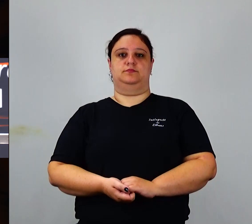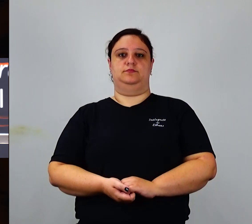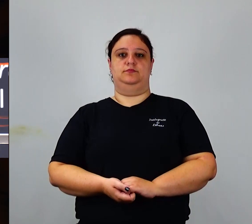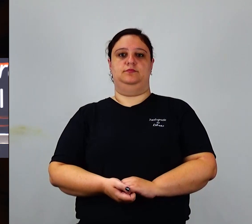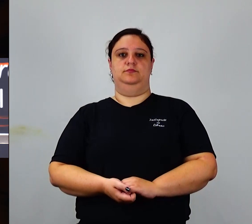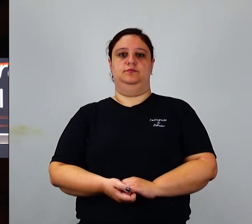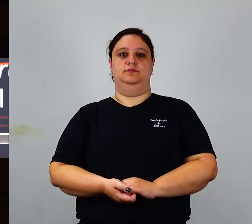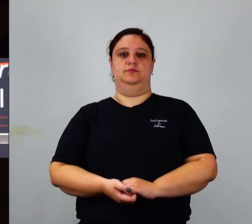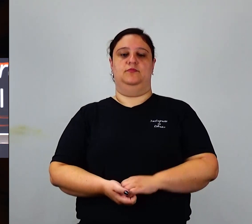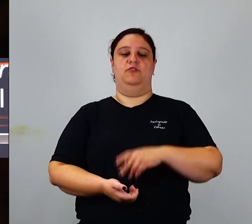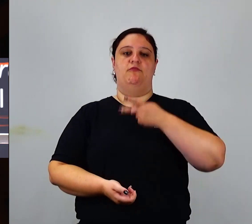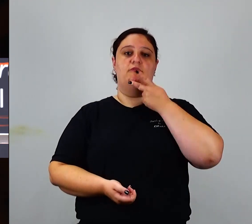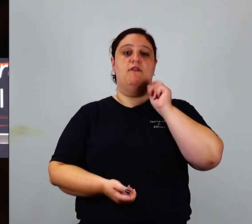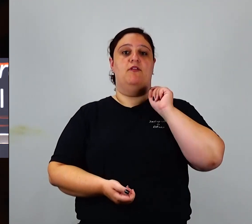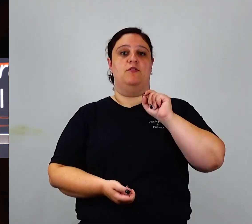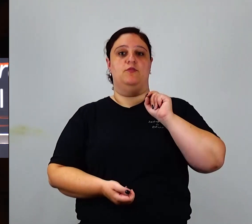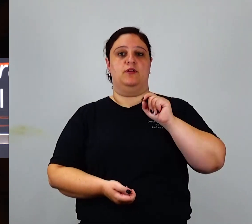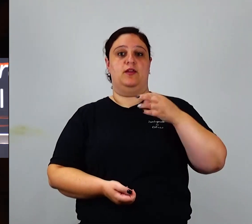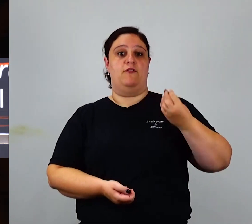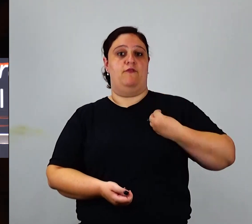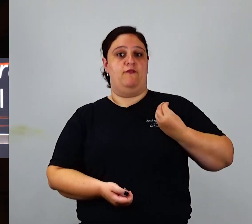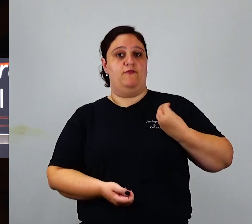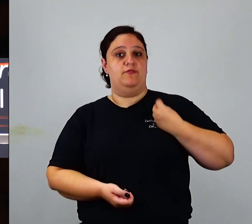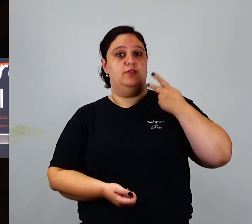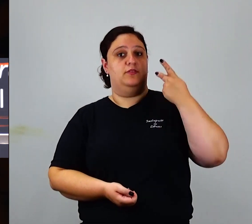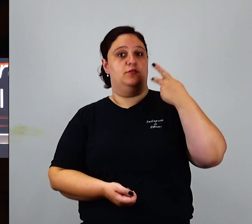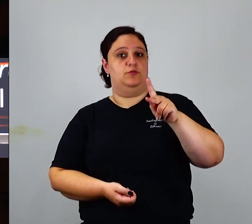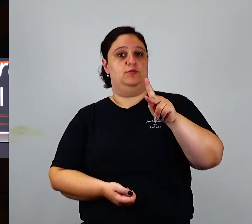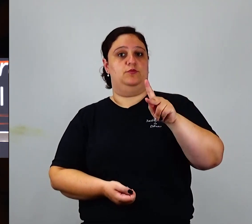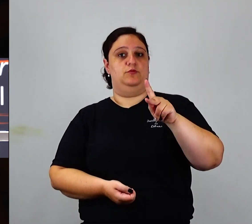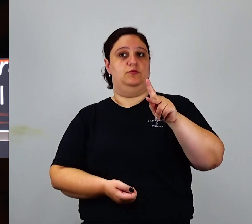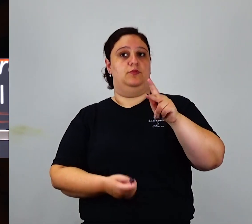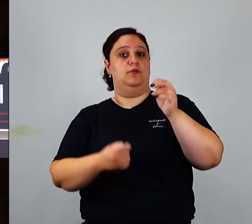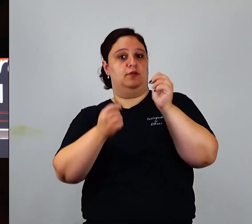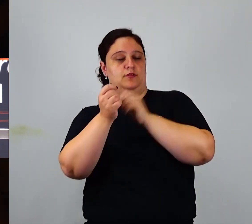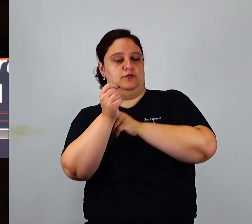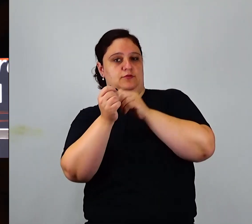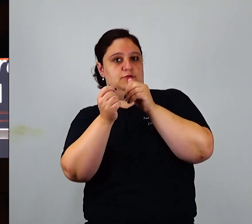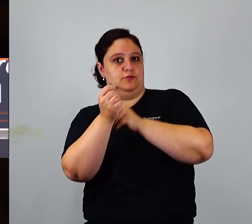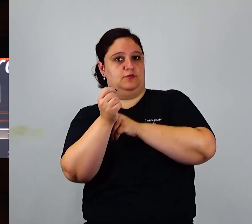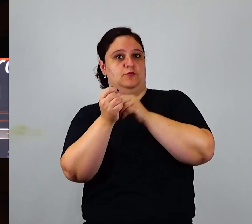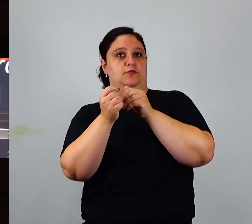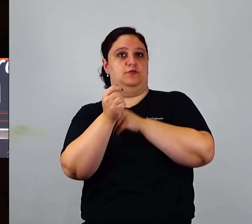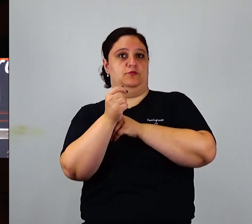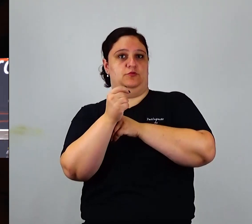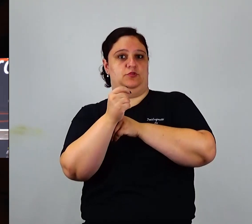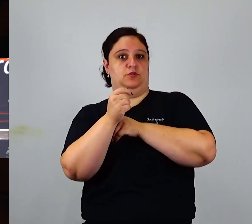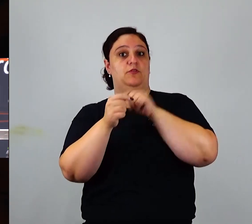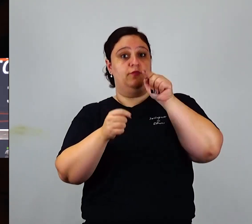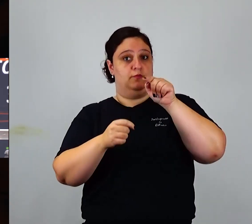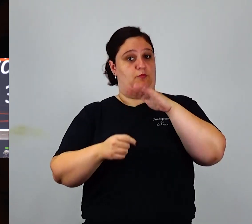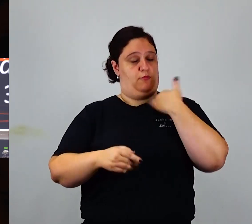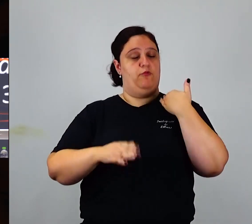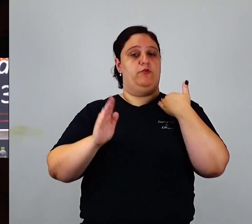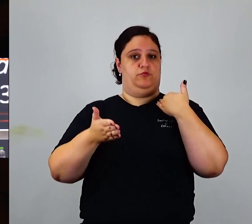a vida de vocês está oculta. Vocês